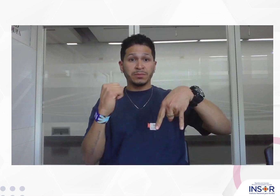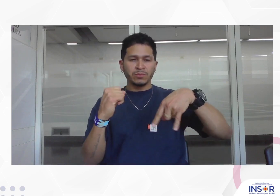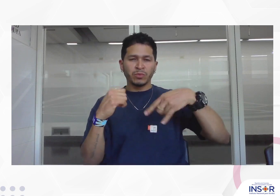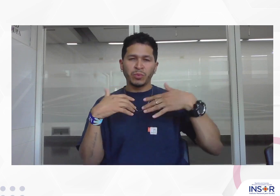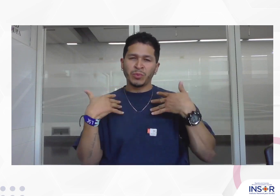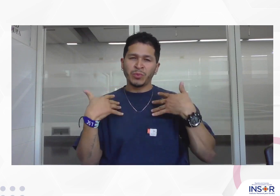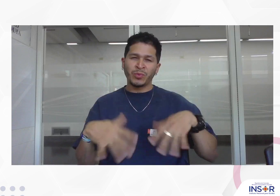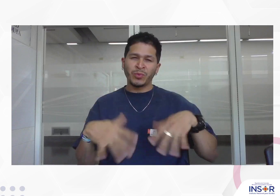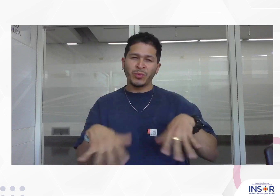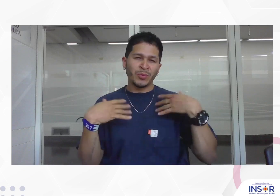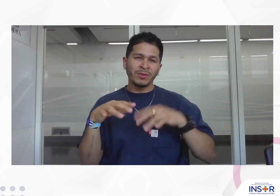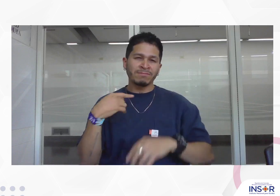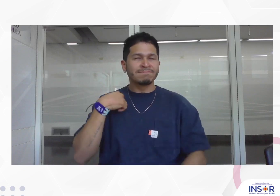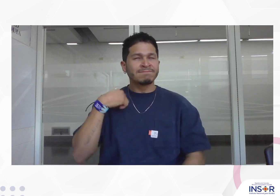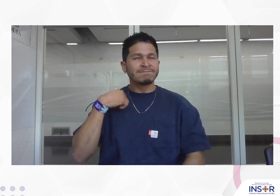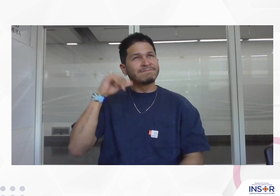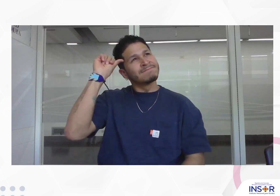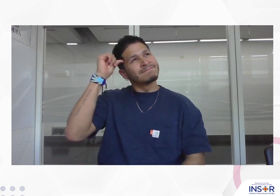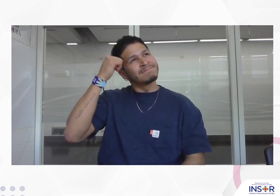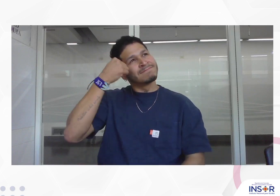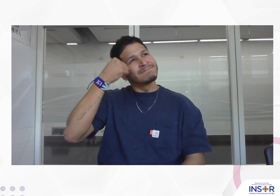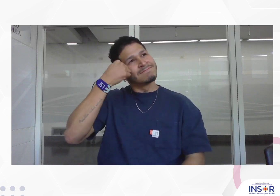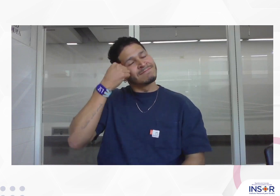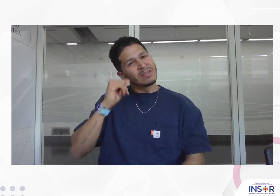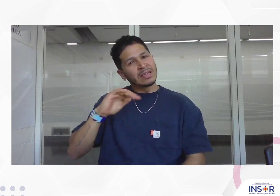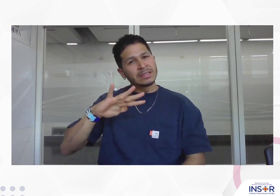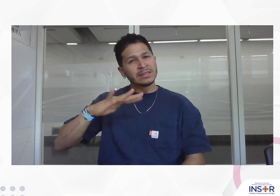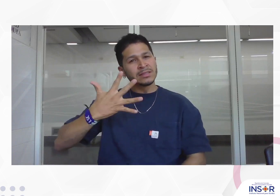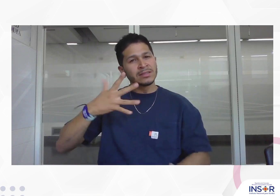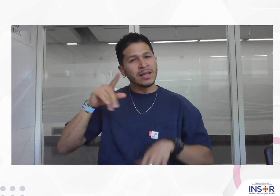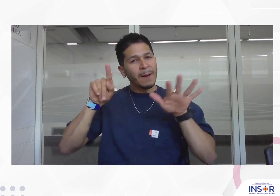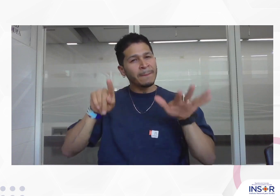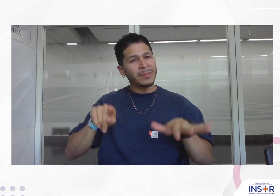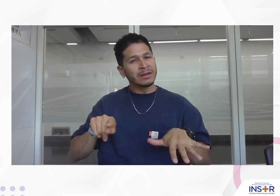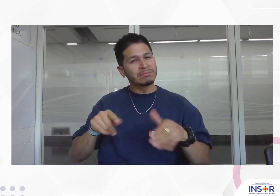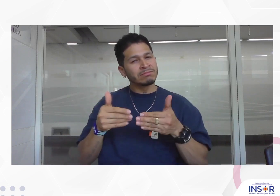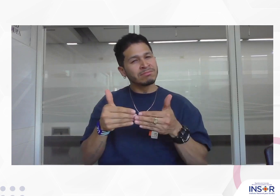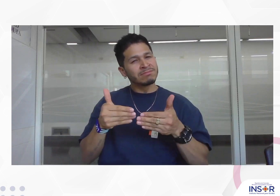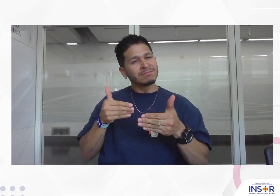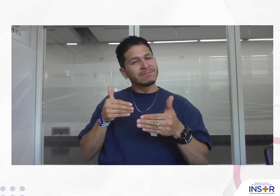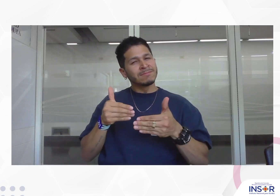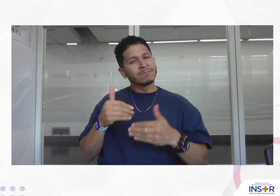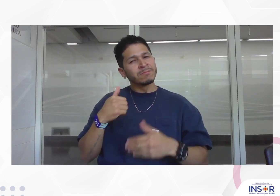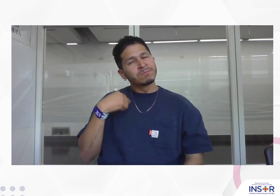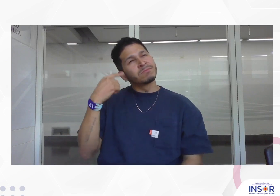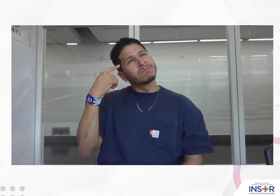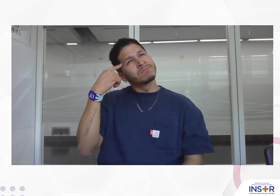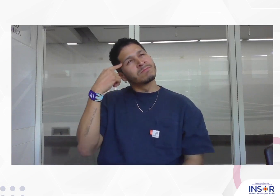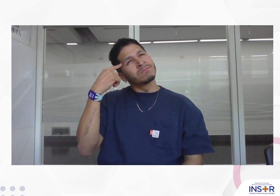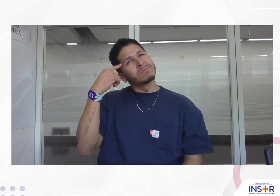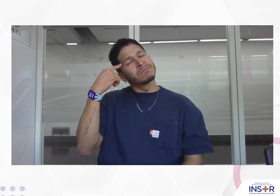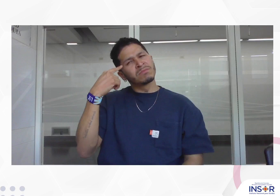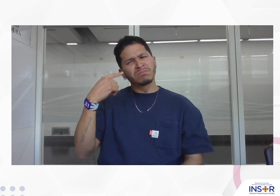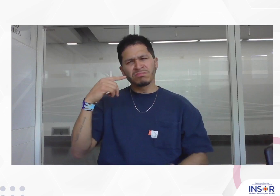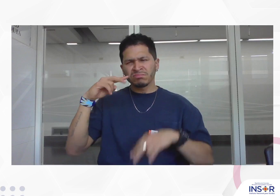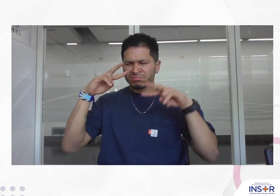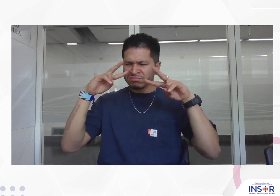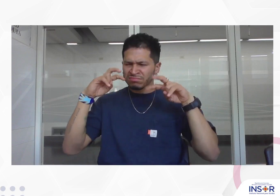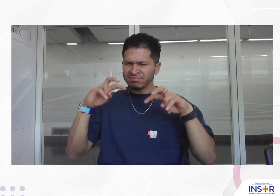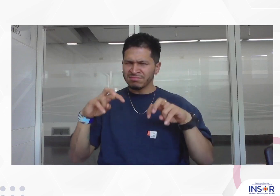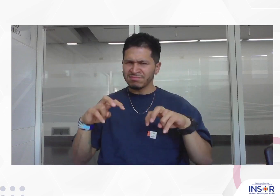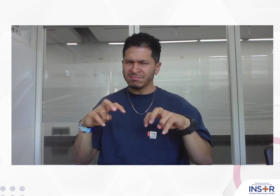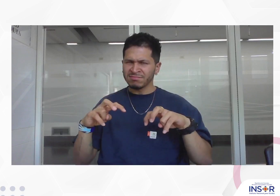Bien, por mi parte, en esta investigación sobre sordismo, en quinto semestre más o